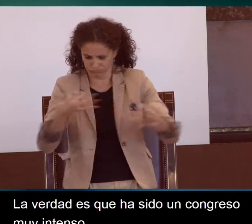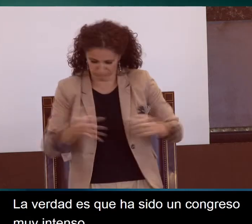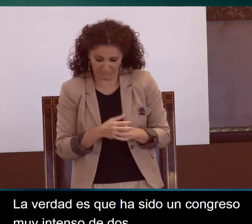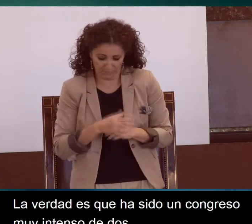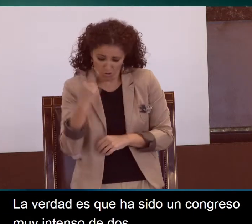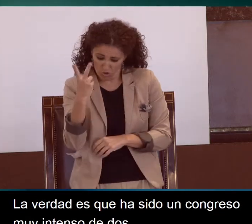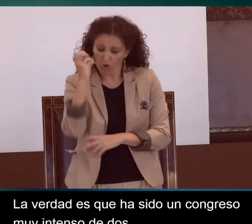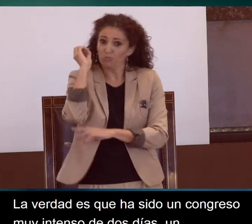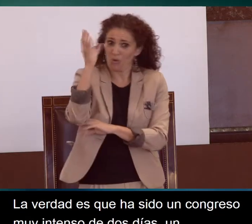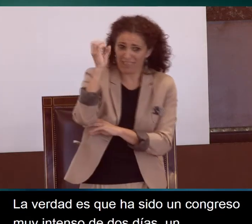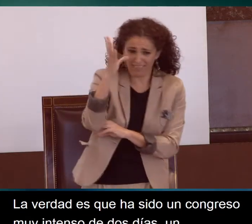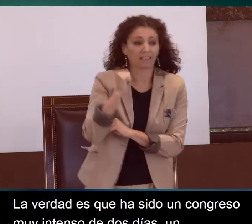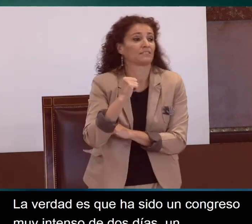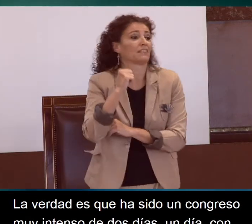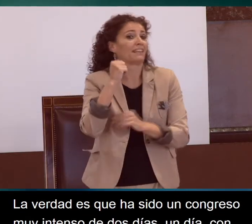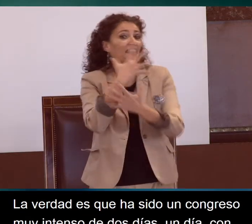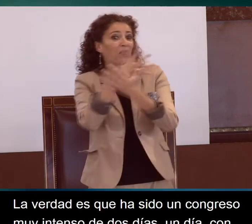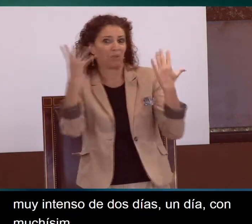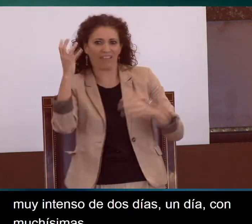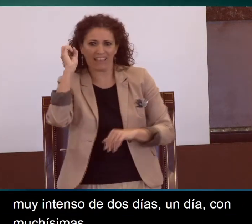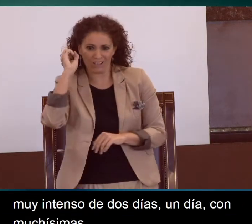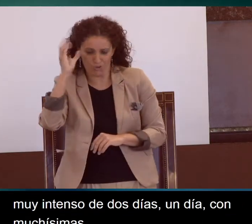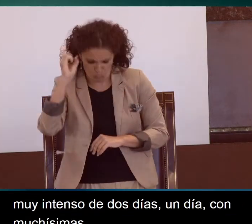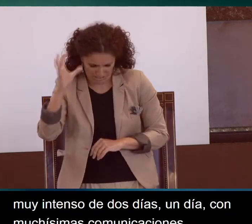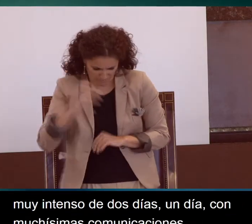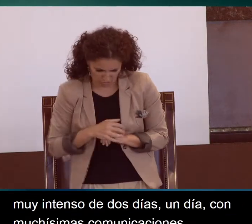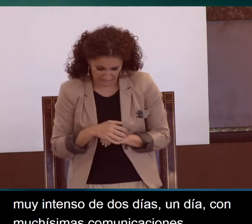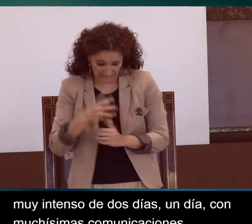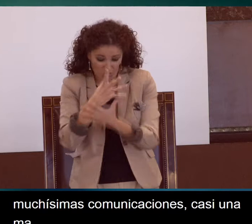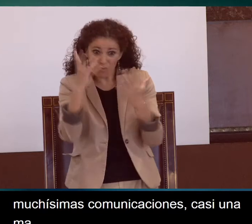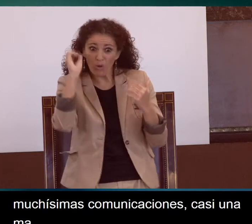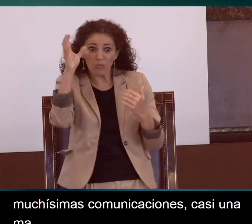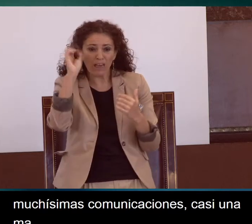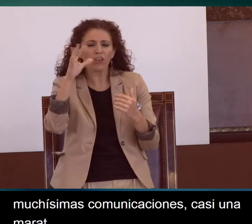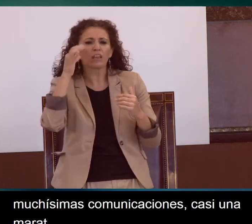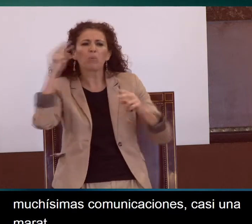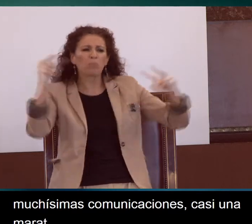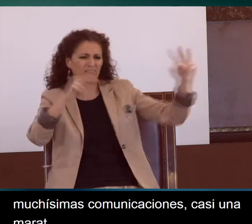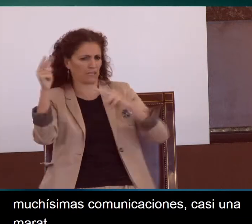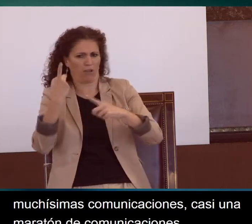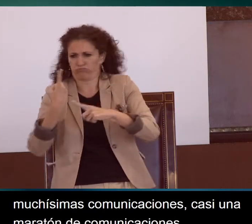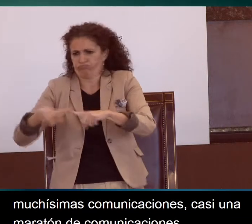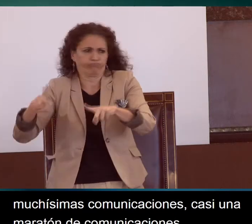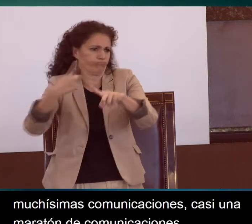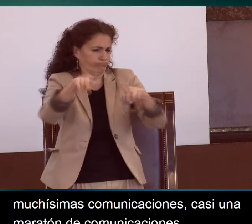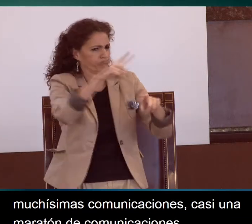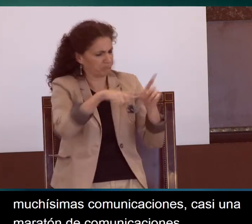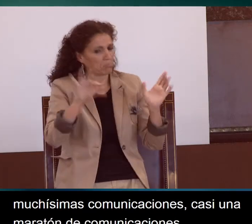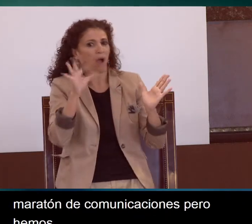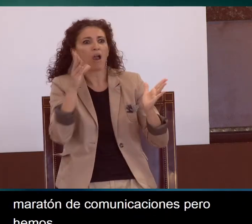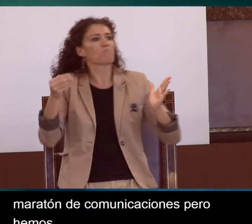hemos cumplido fielmente el programa. Hemos contado con dos ponencias, 19 comunicaciones, de las cuales se han recogido diferentes